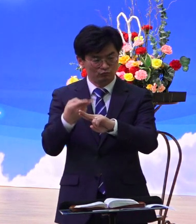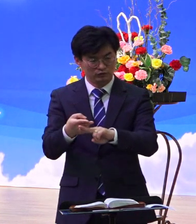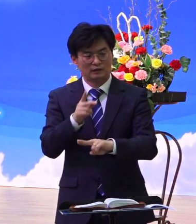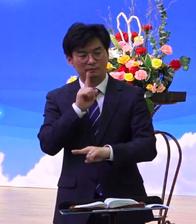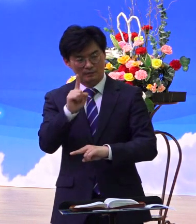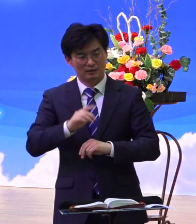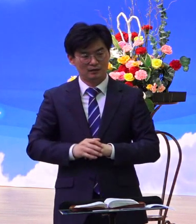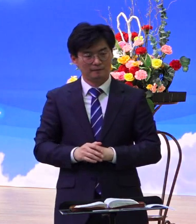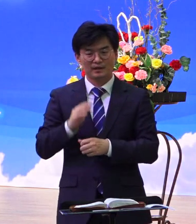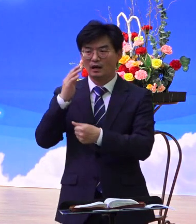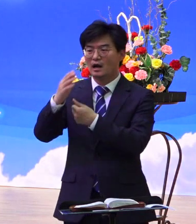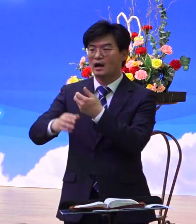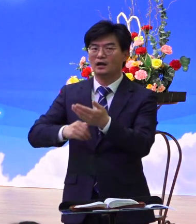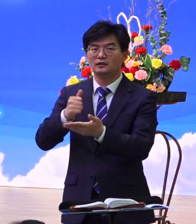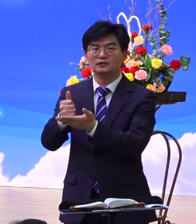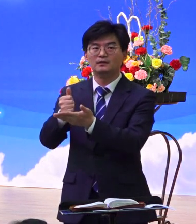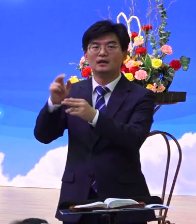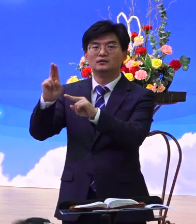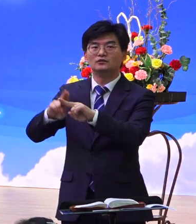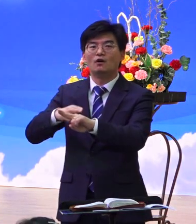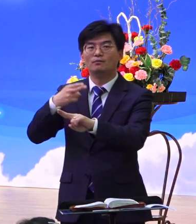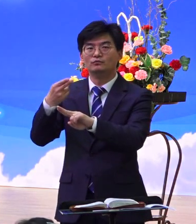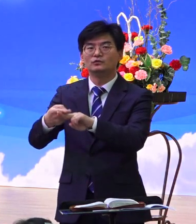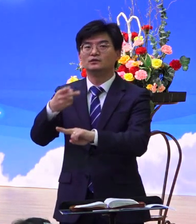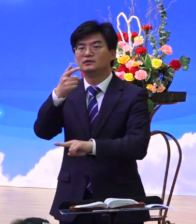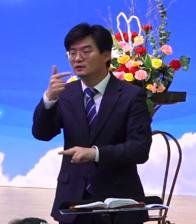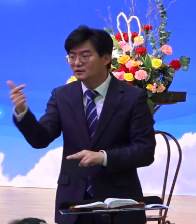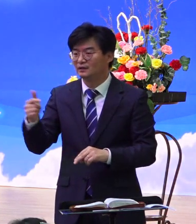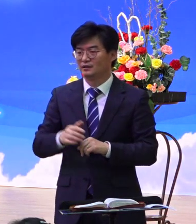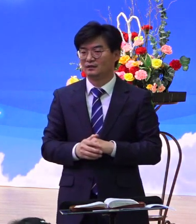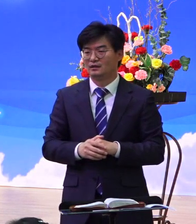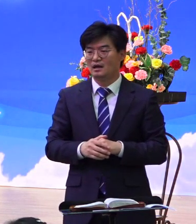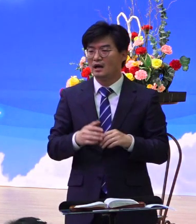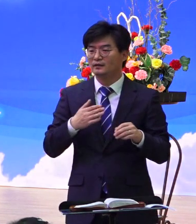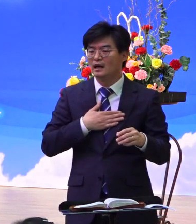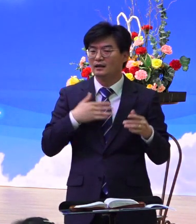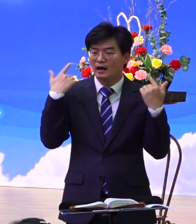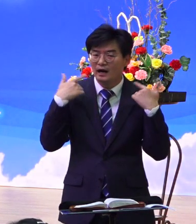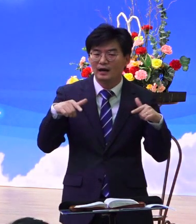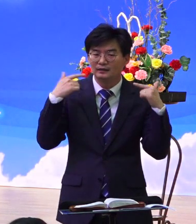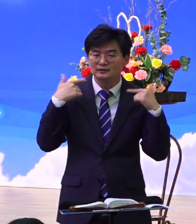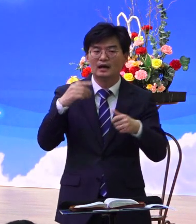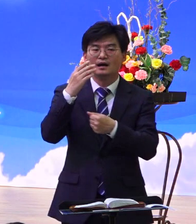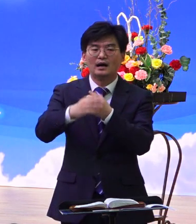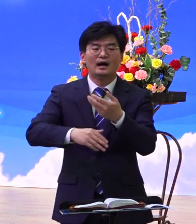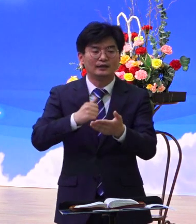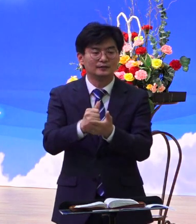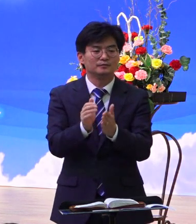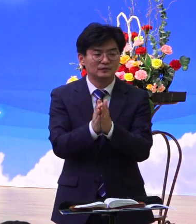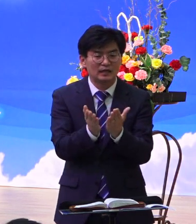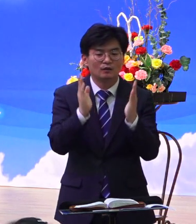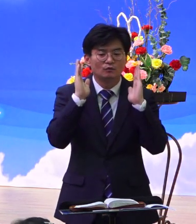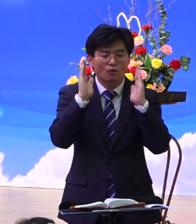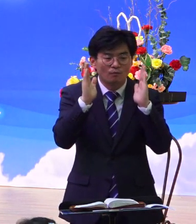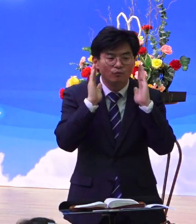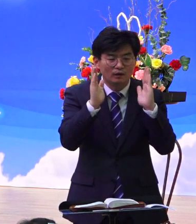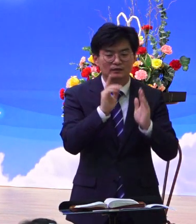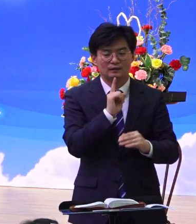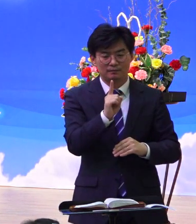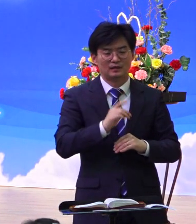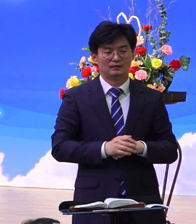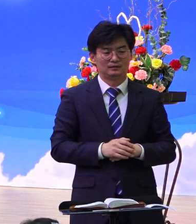하나님의 선물인 성경의 보화를 캐기 위해 날마다 성경을 묵상합니다. 이 성경